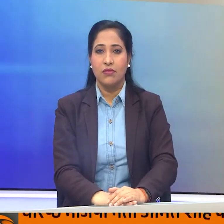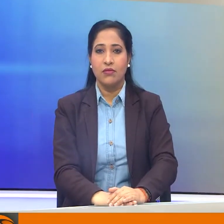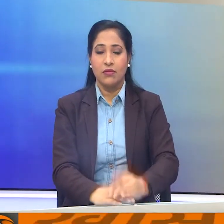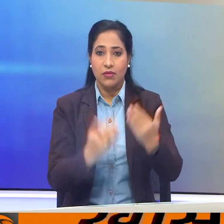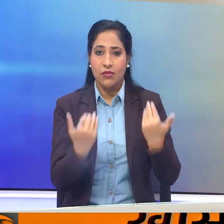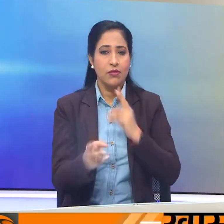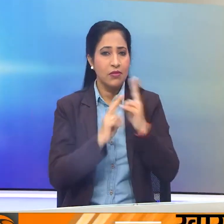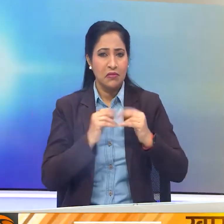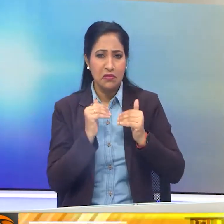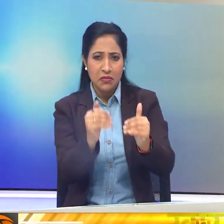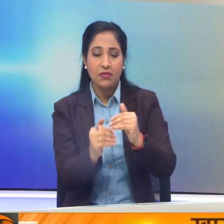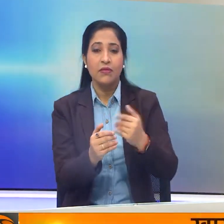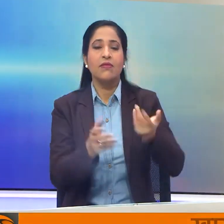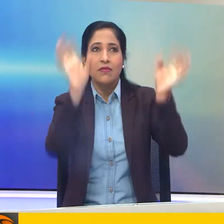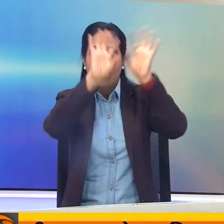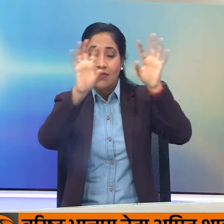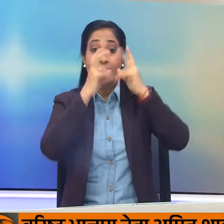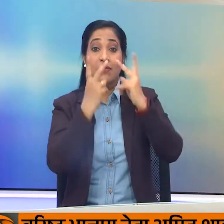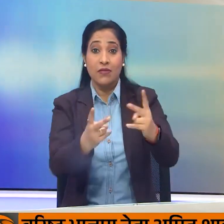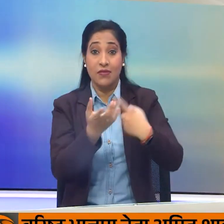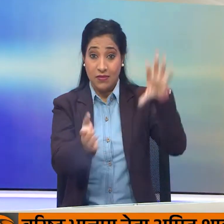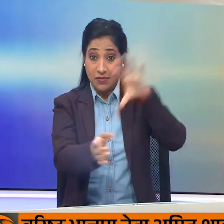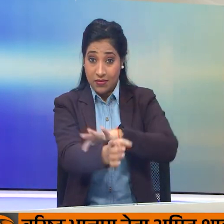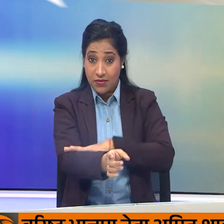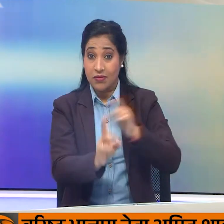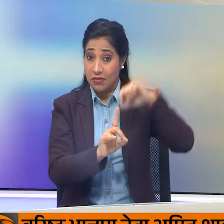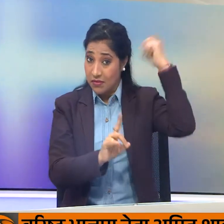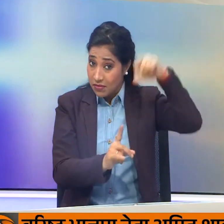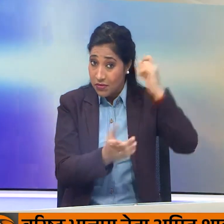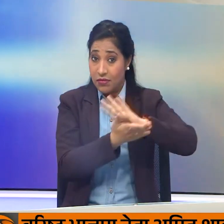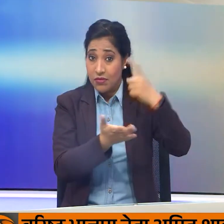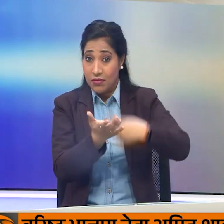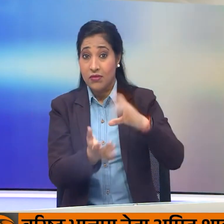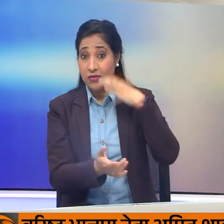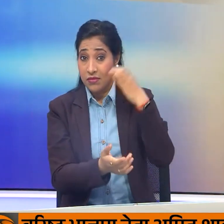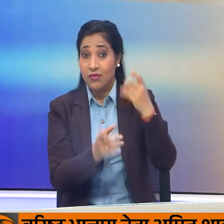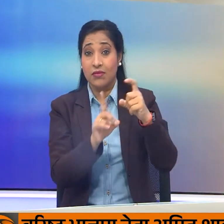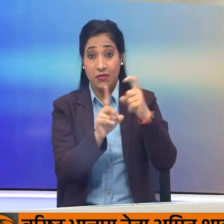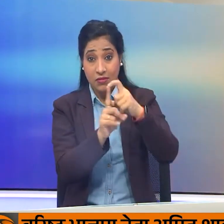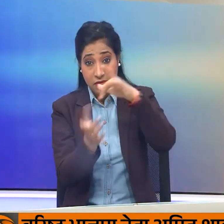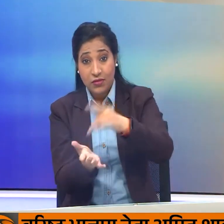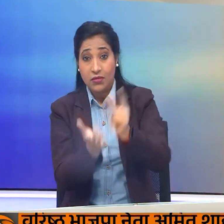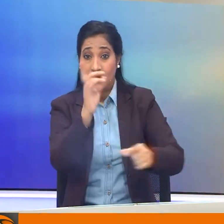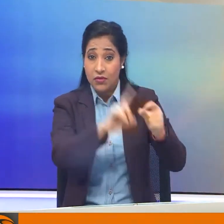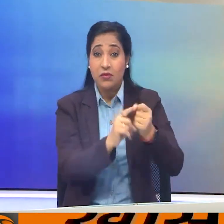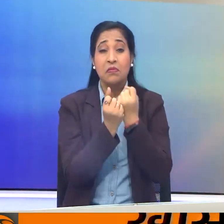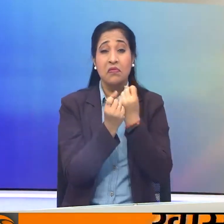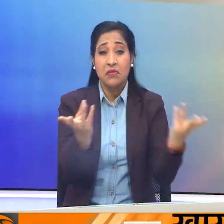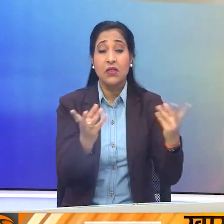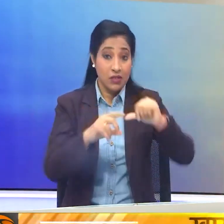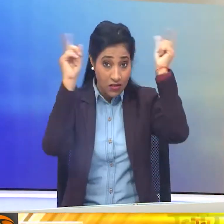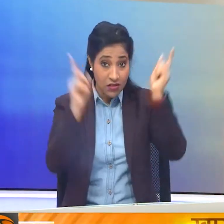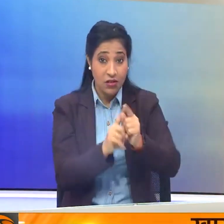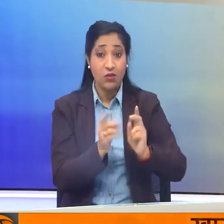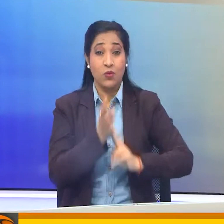और अब आगे बढ़ते हुए बात अब मौसम की कर लेते हैं, जहां राजस्थान, पंजाब, हरियाणा, चंडीगढ़, दिल्ली और उत्तर प्रदेश सहित उत्तर